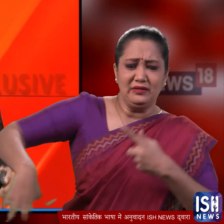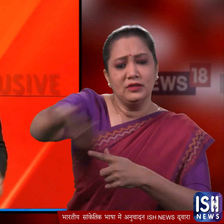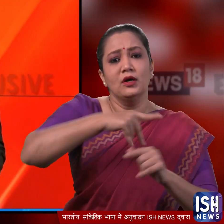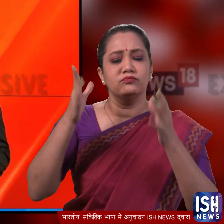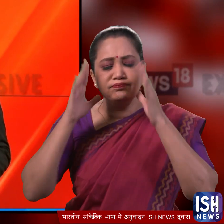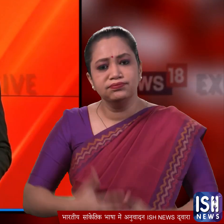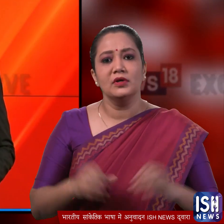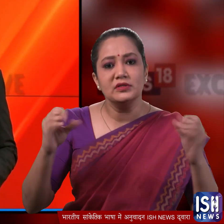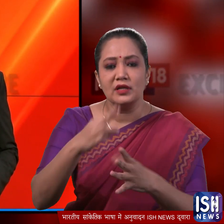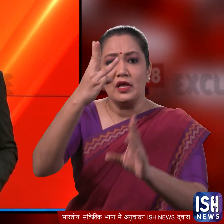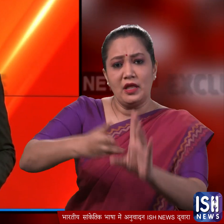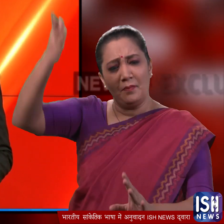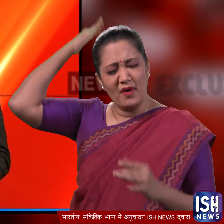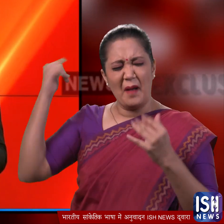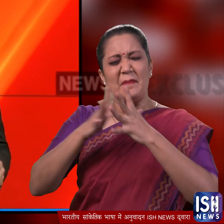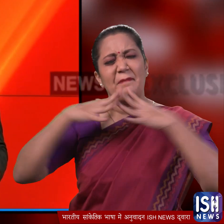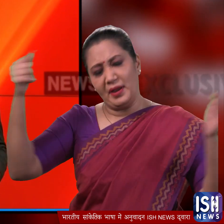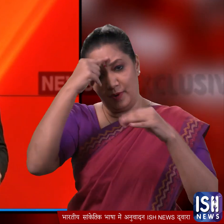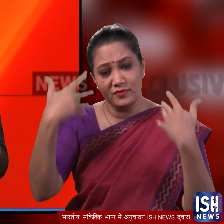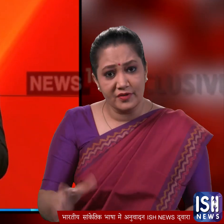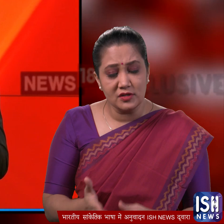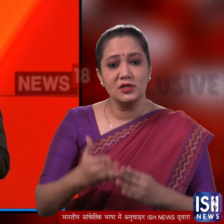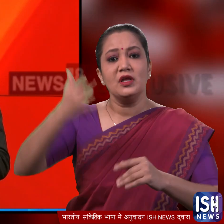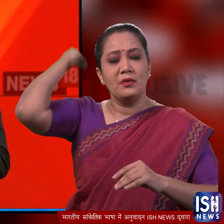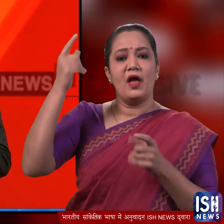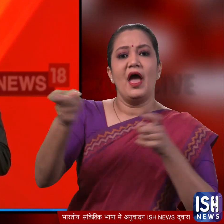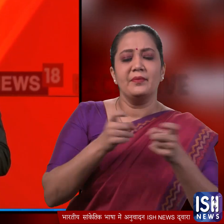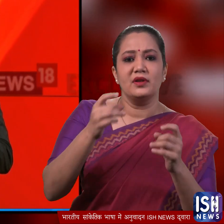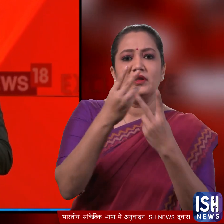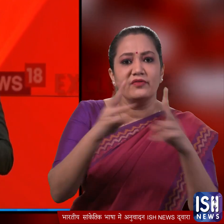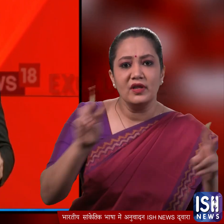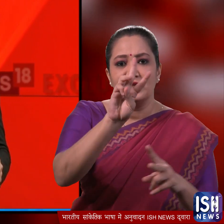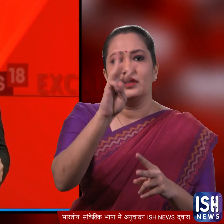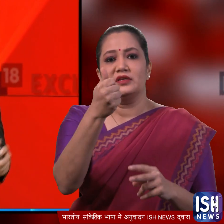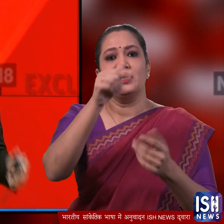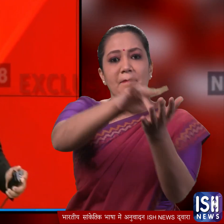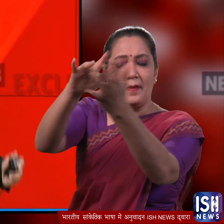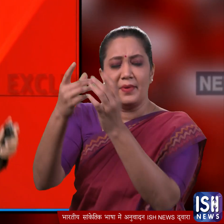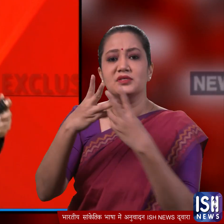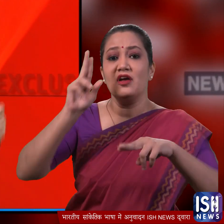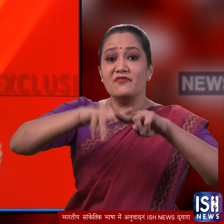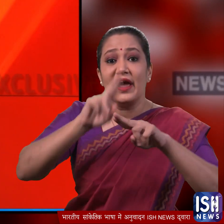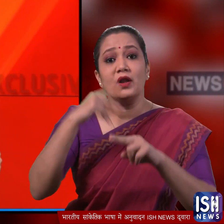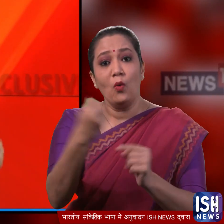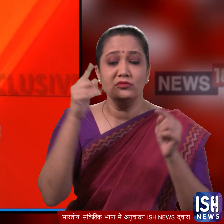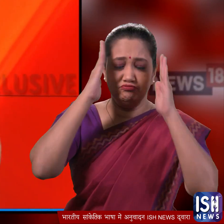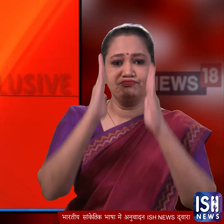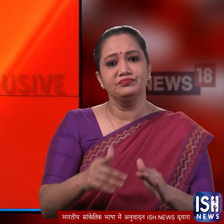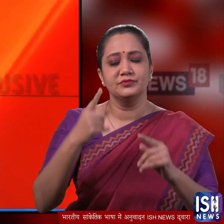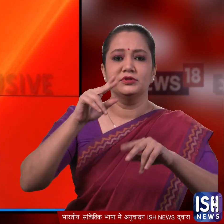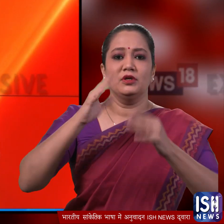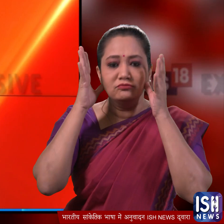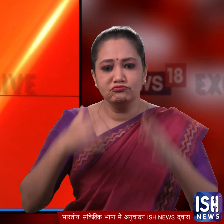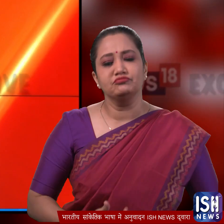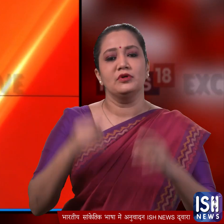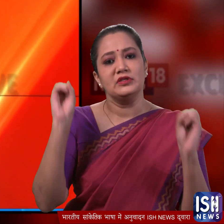पढ़नी शुरू कर दी, जिस पर 3 साल पहले बड़ा बवाल हुआ और तब प्रशासन ने 3 दर्जन जगह शुक्रवार यानी जुमे की नमाज के लिए तय कर दी